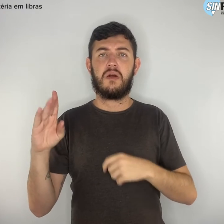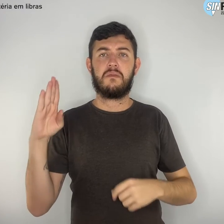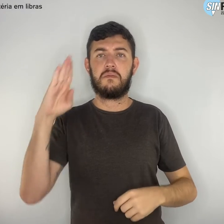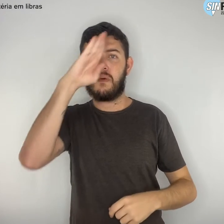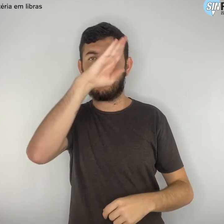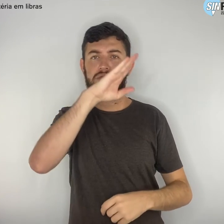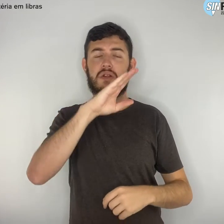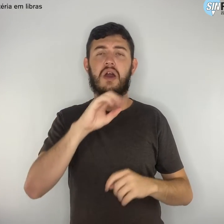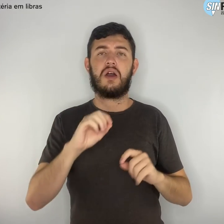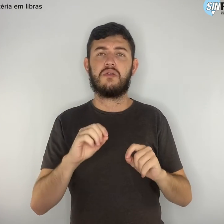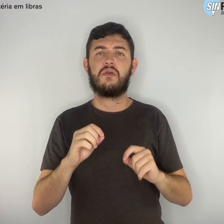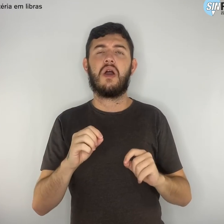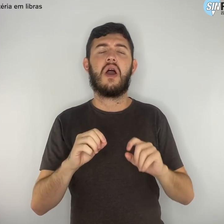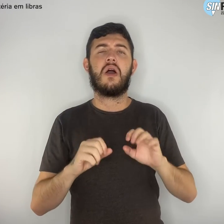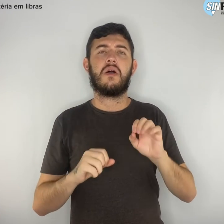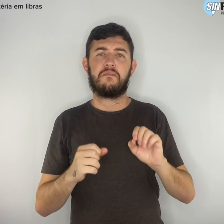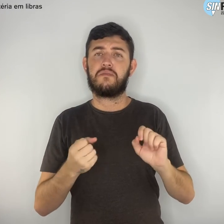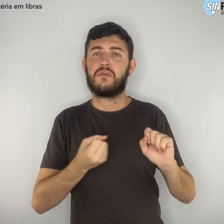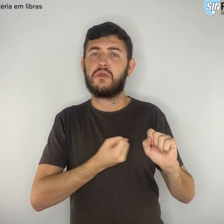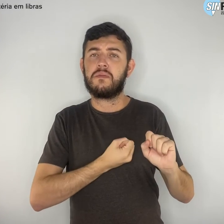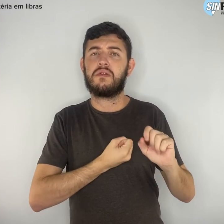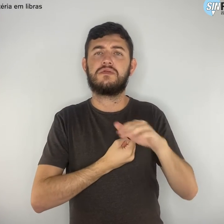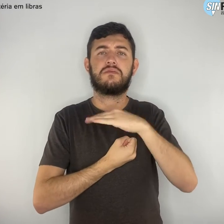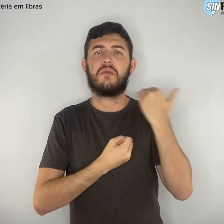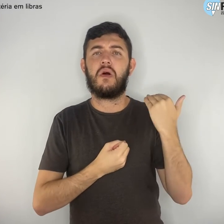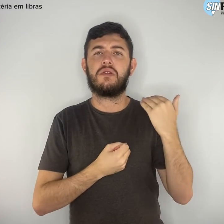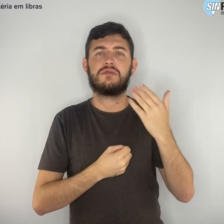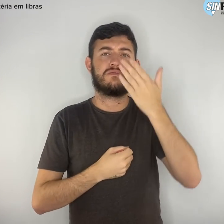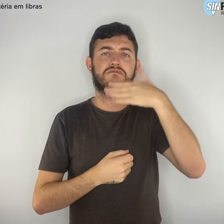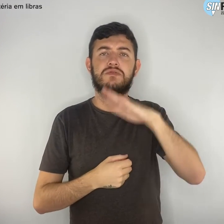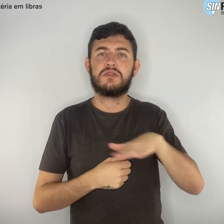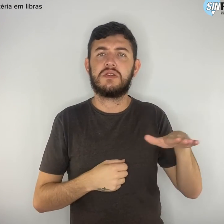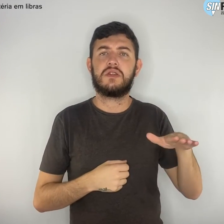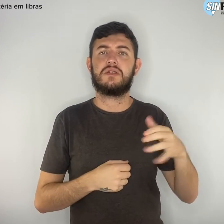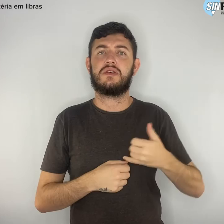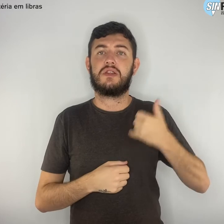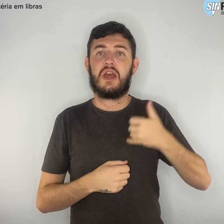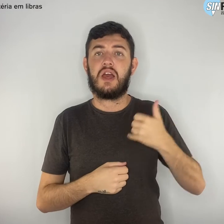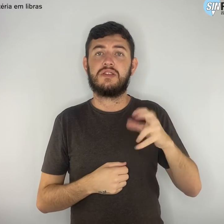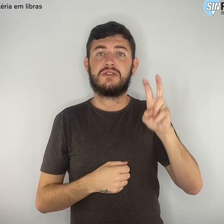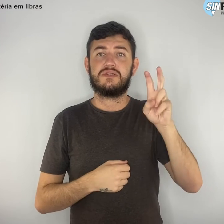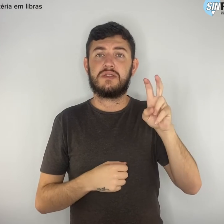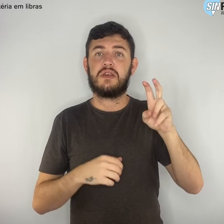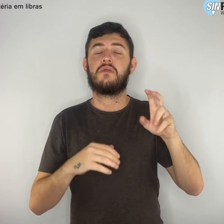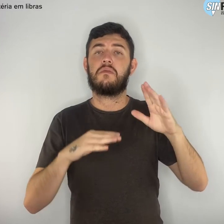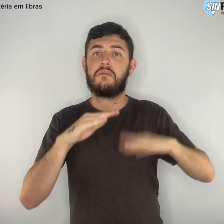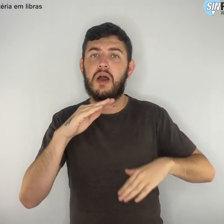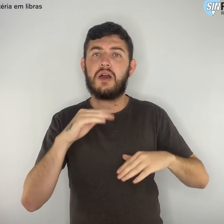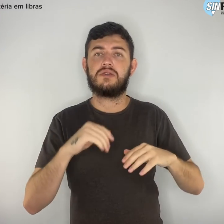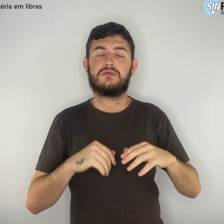número de mortes de crianças com menos de 5 anos por causas evitáveis